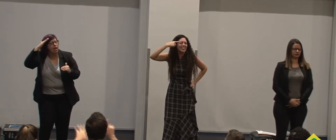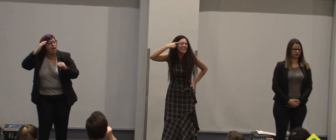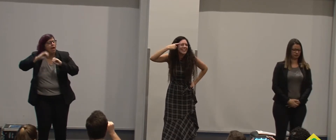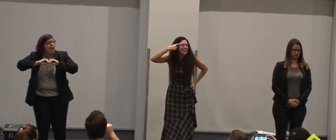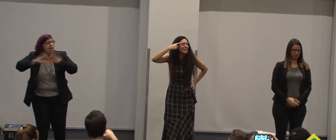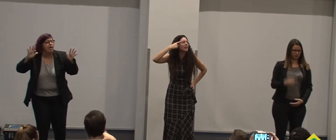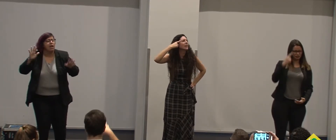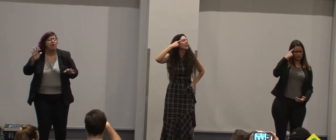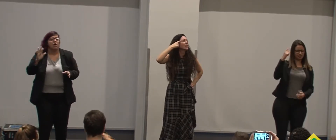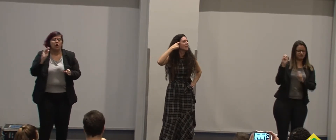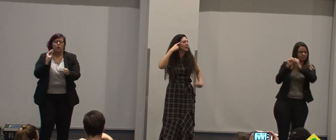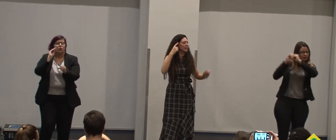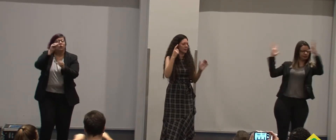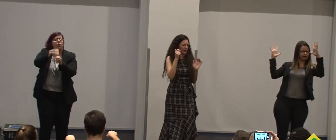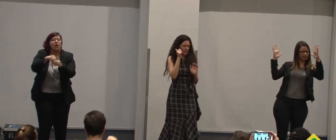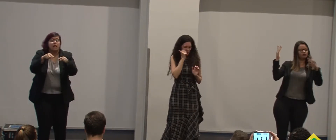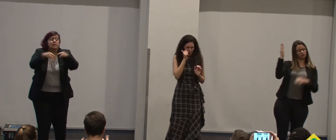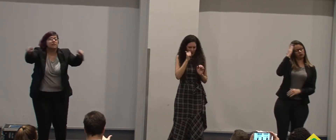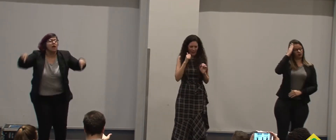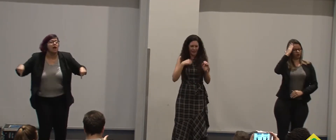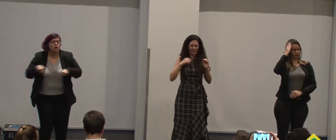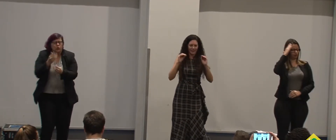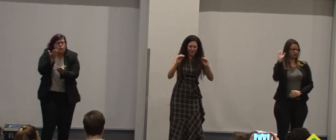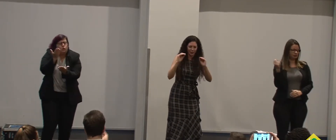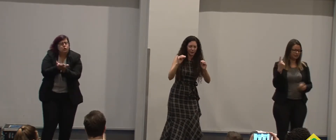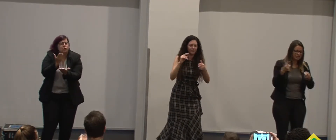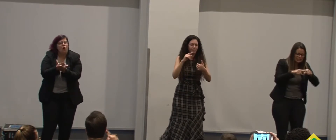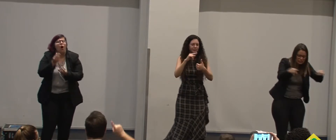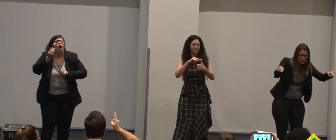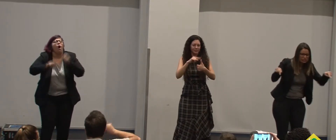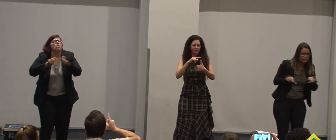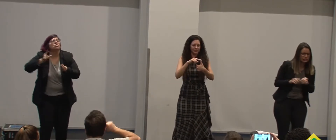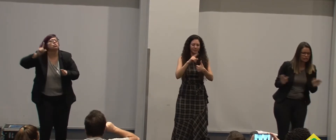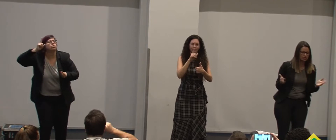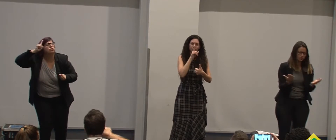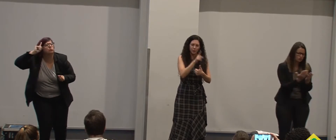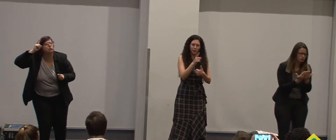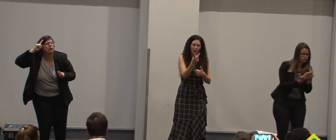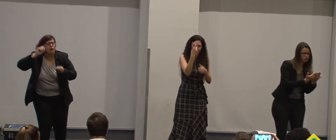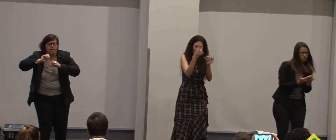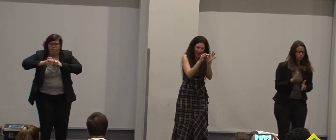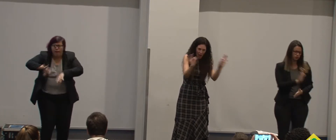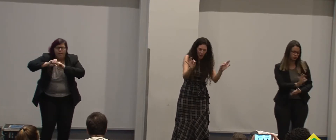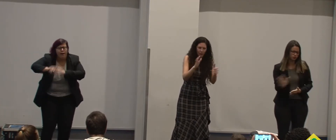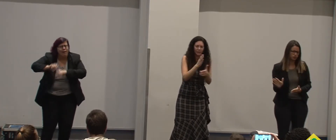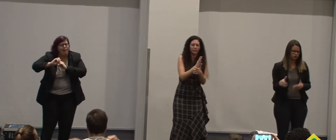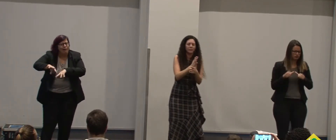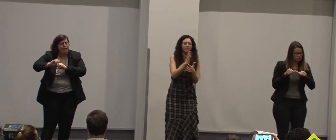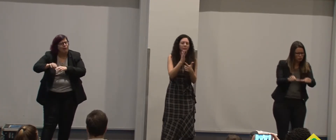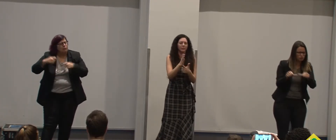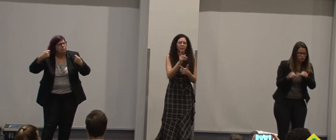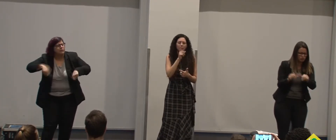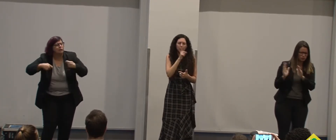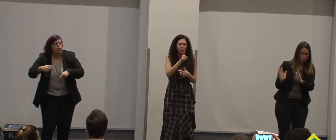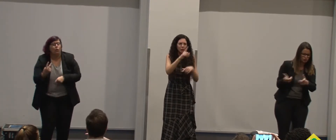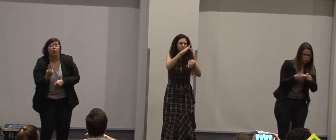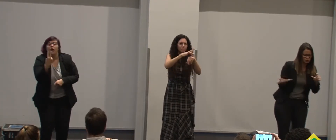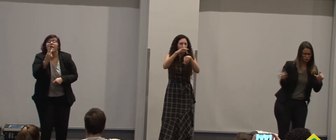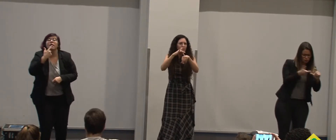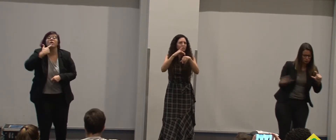os vários registros de língua e as línguas em 2 modalidades distintas são utilizadas de uma maneira mais equilibrada.